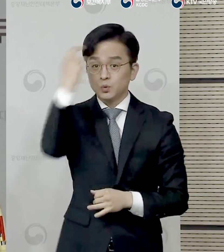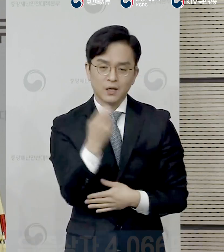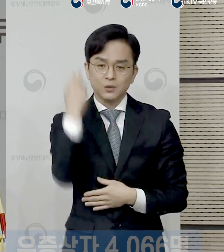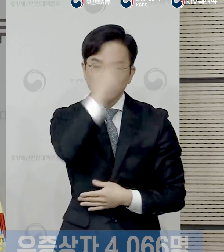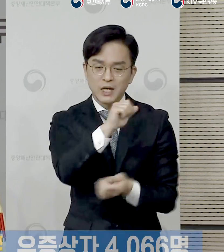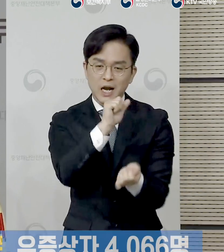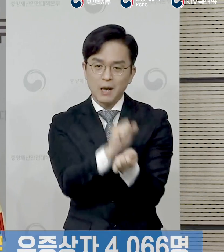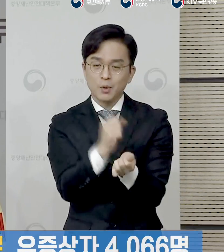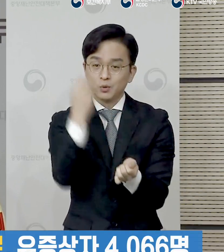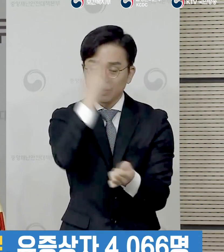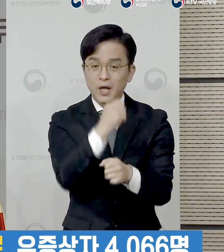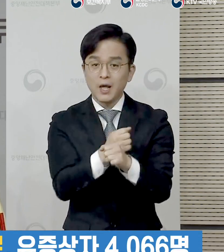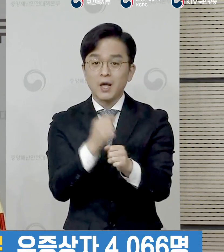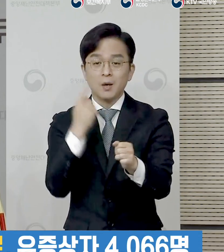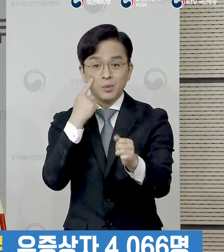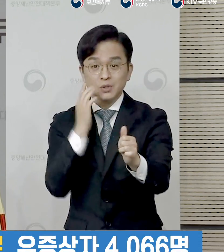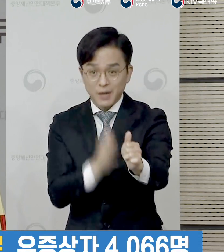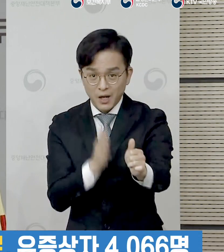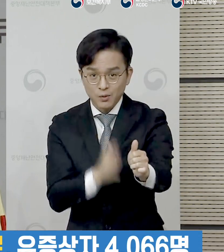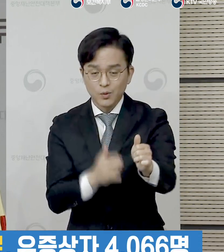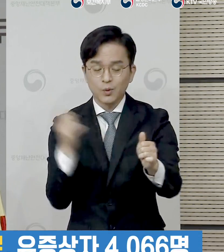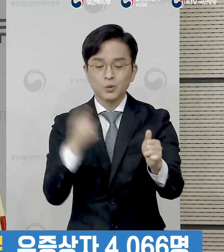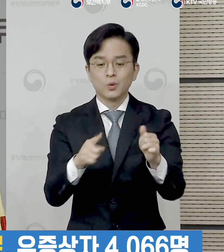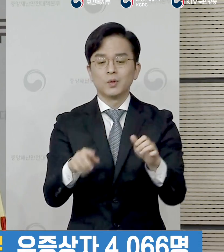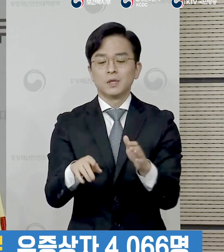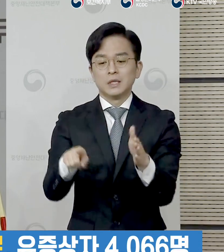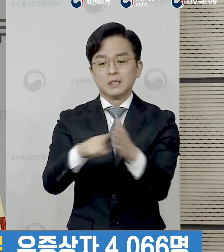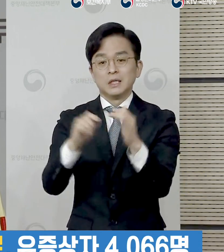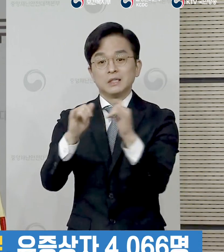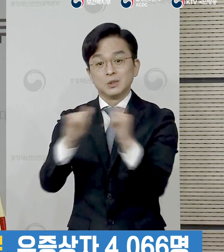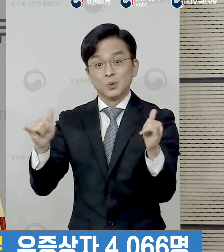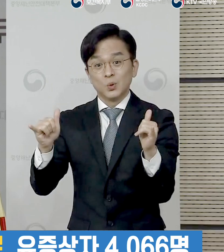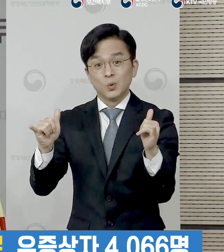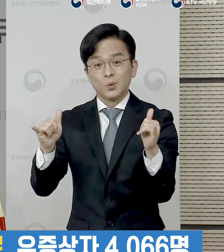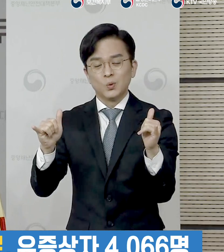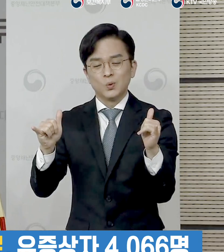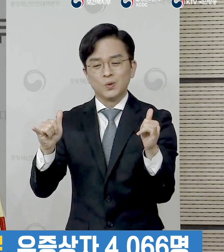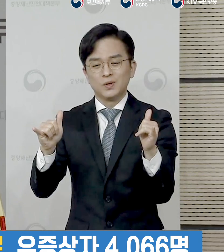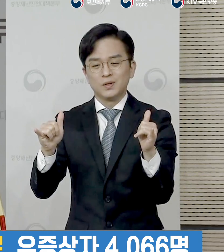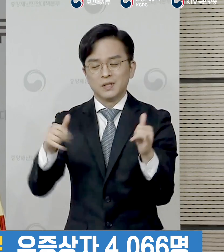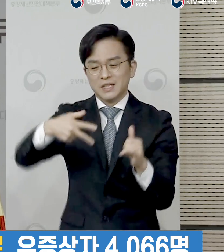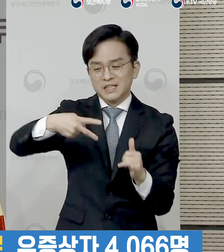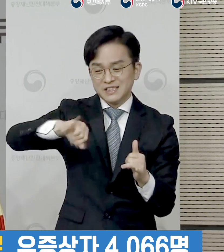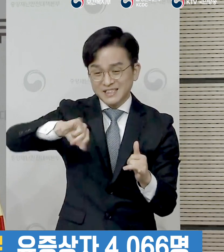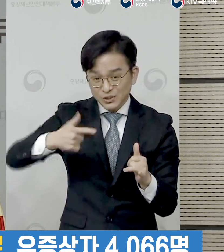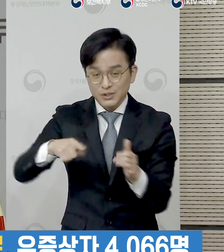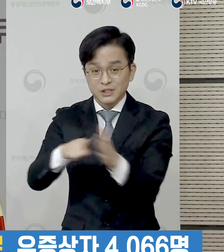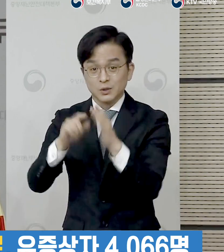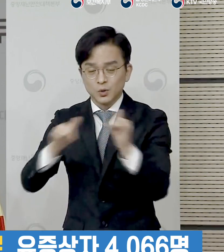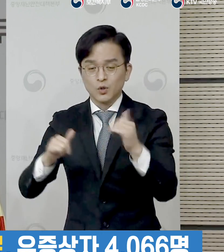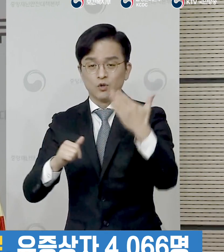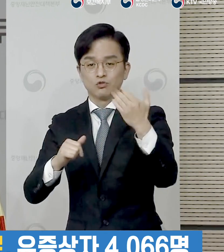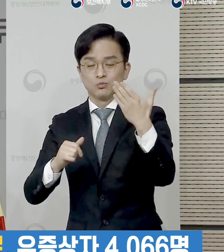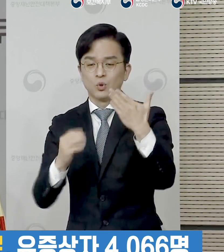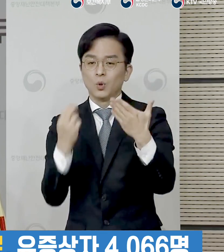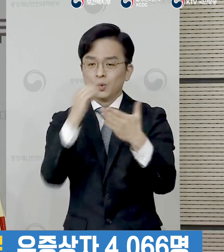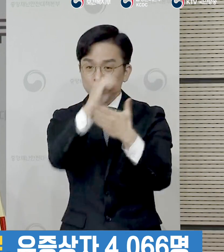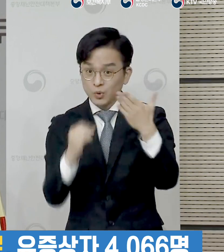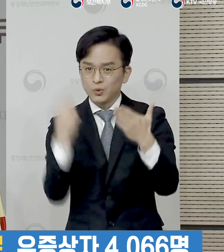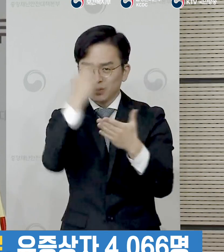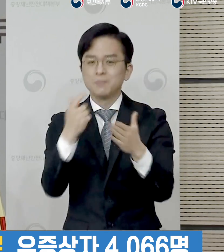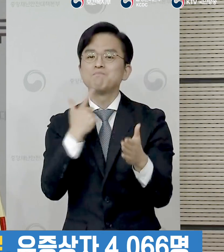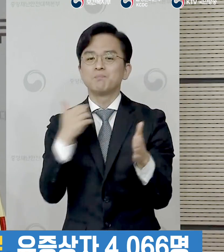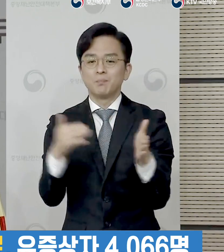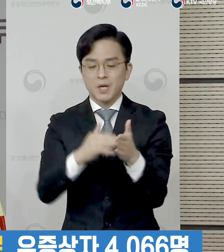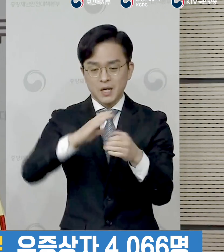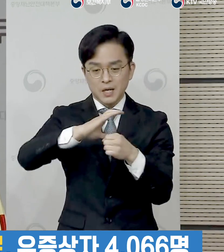설명드리겠습니다. 현재 신도들에 대해서는 99% 조사가 완료되었고 대구, 경북을 제외하고 증상이